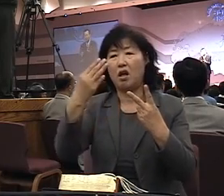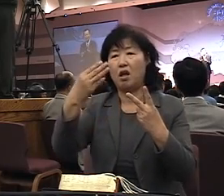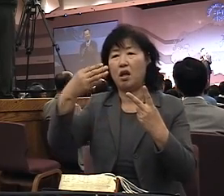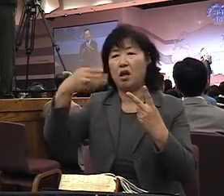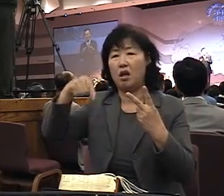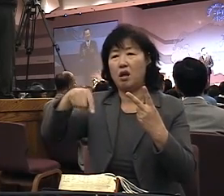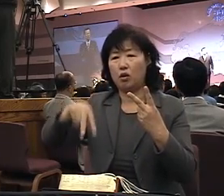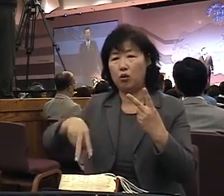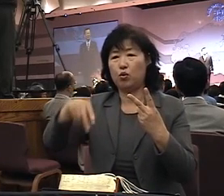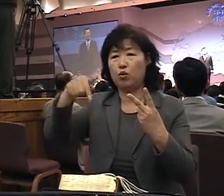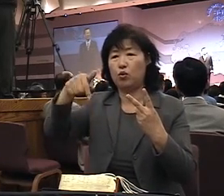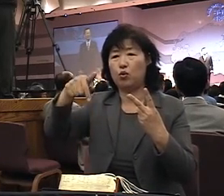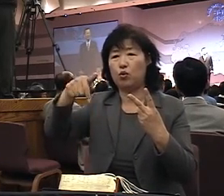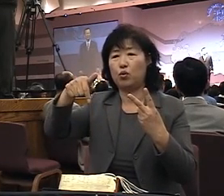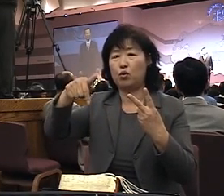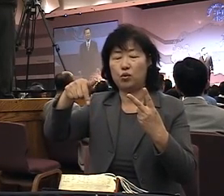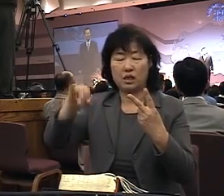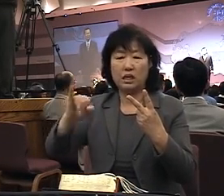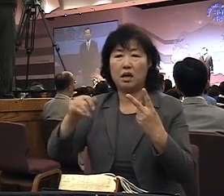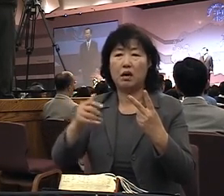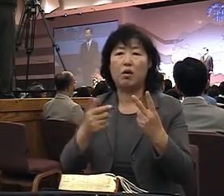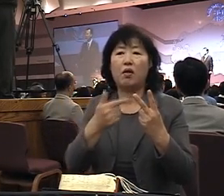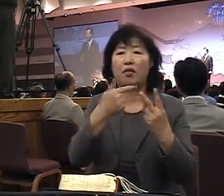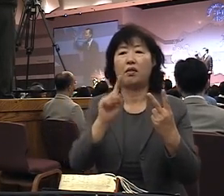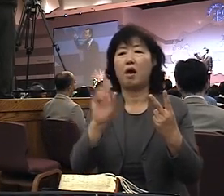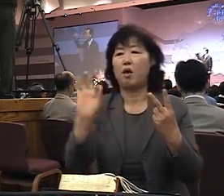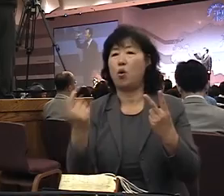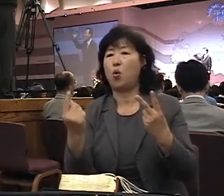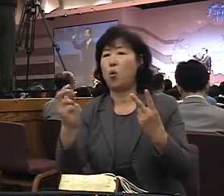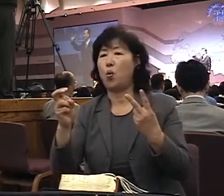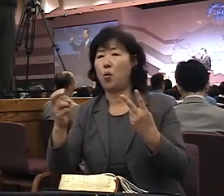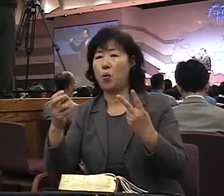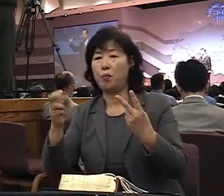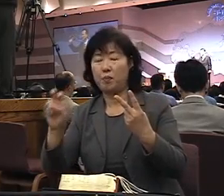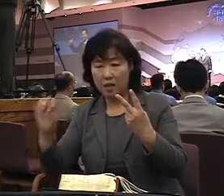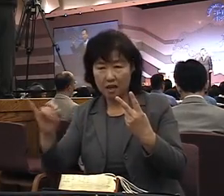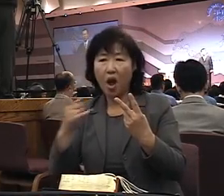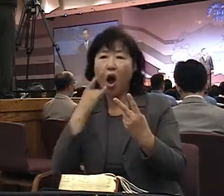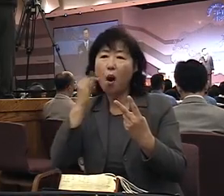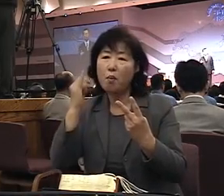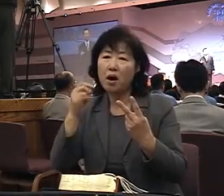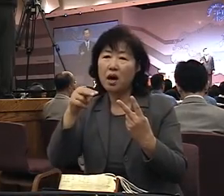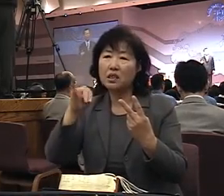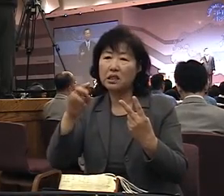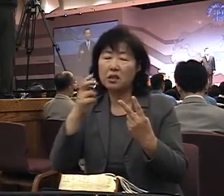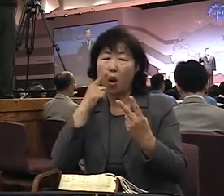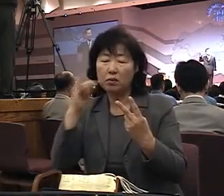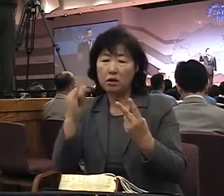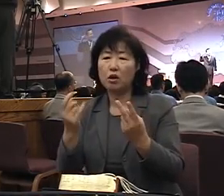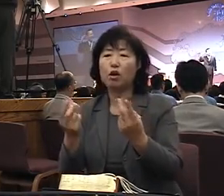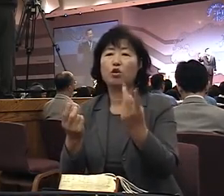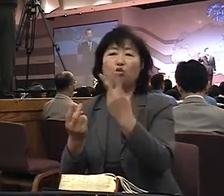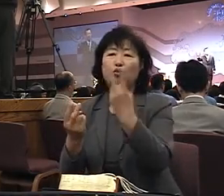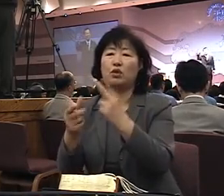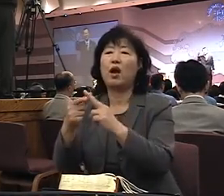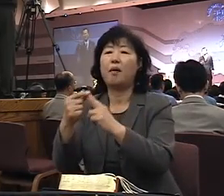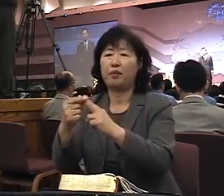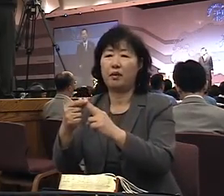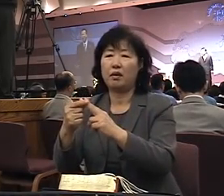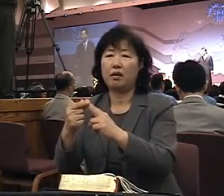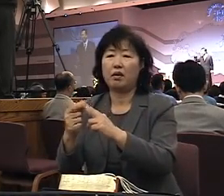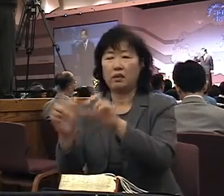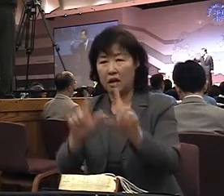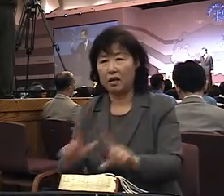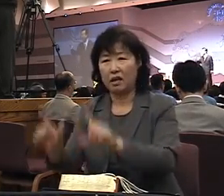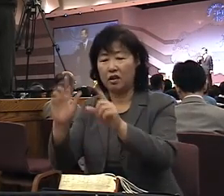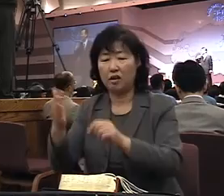나오미와 함께 자리를 같이 합니다. 홀로 된 노 어머니를 그가 버리지 못하고, 어머니가 가시는 곳에 내가